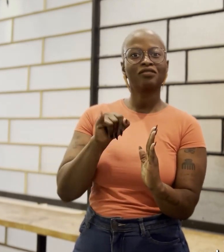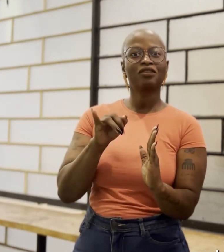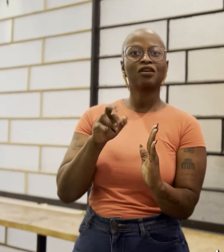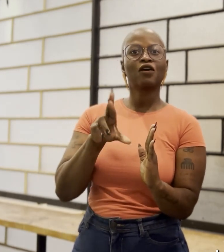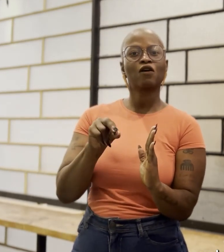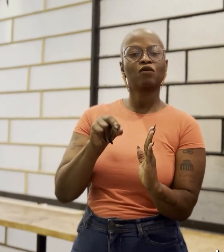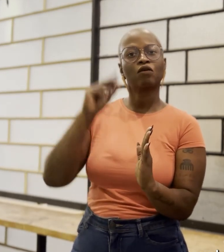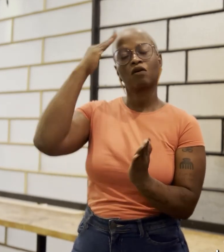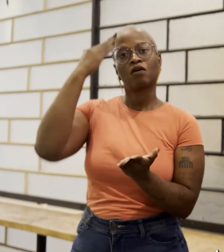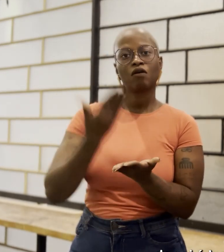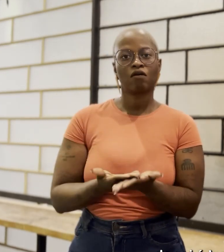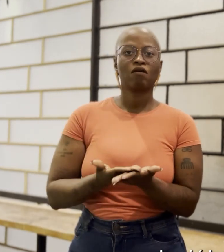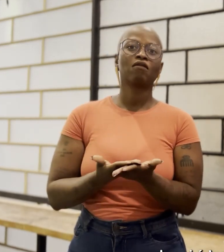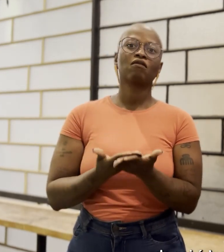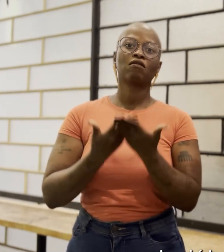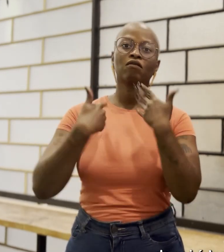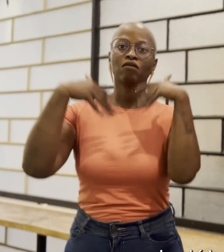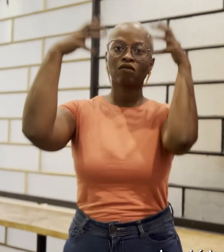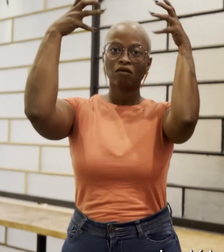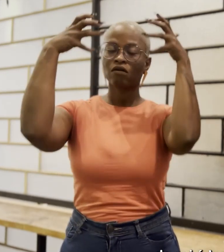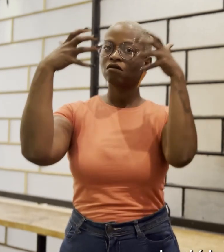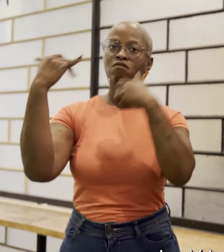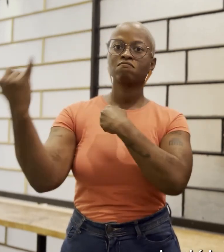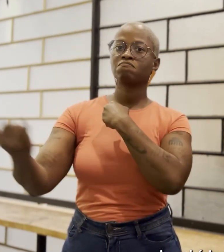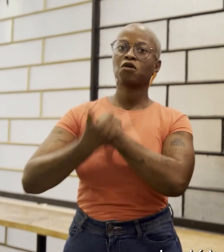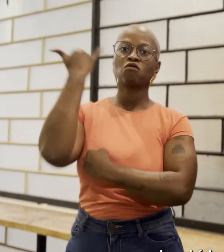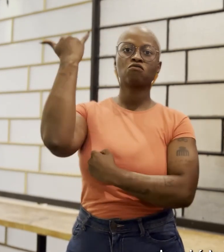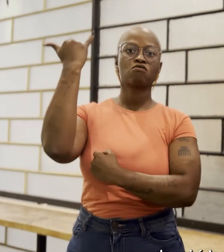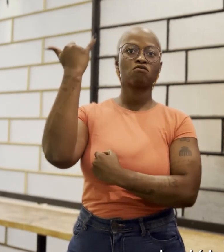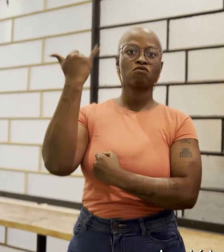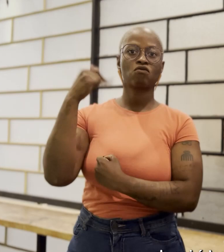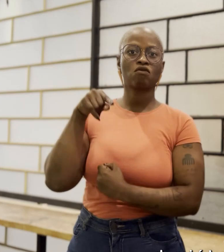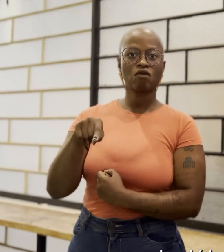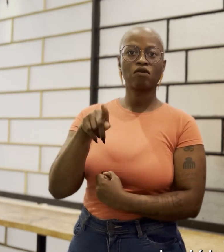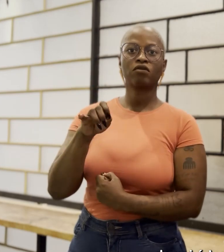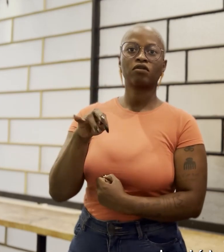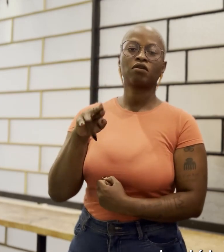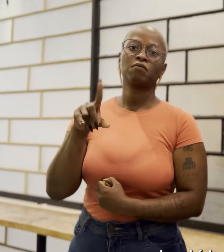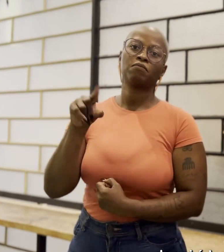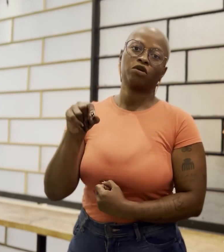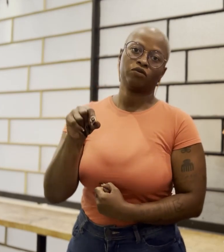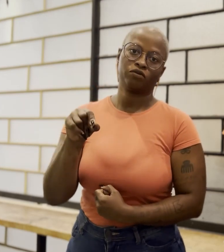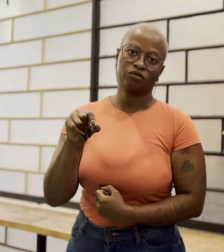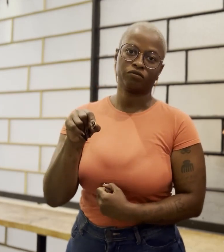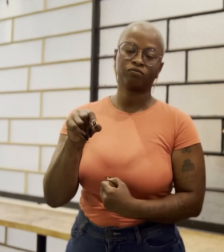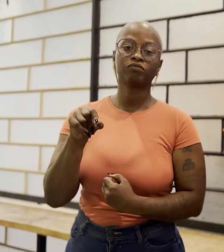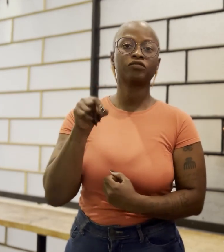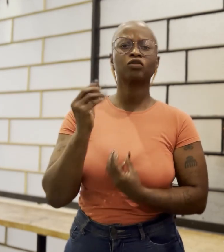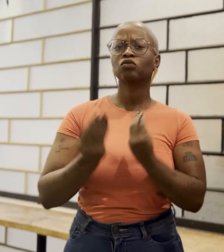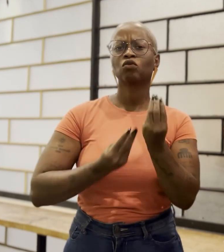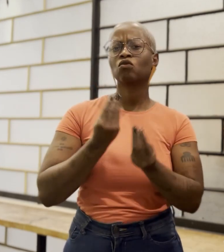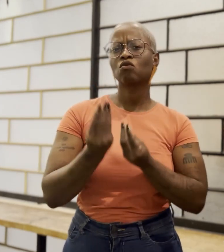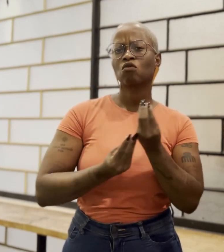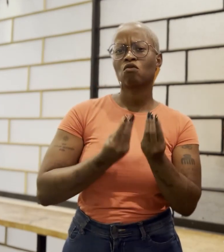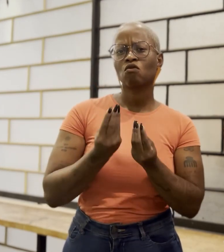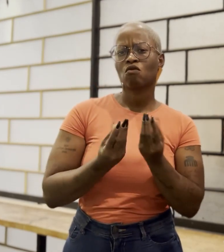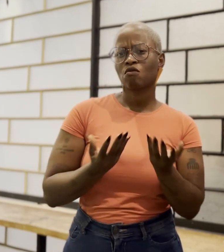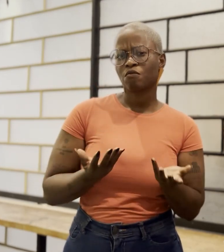a confiança do rei é traída pelo Dédalo. E